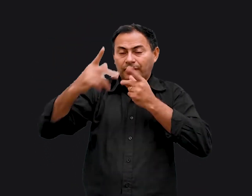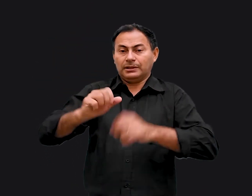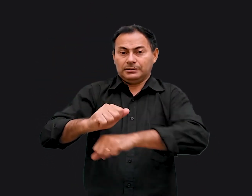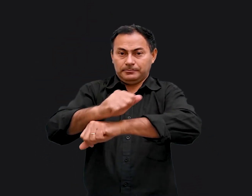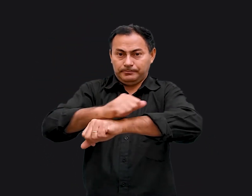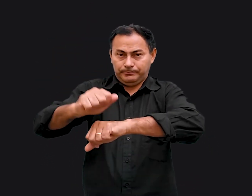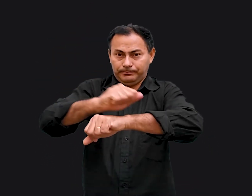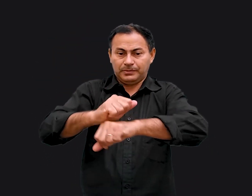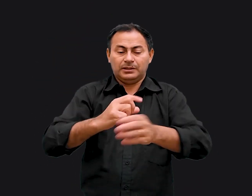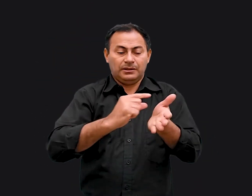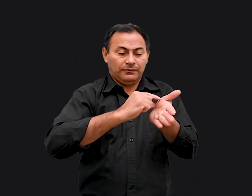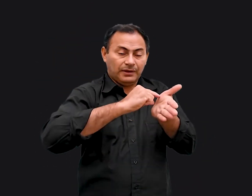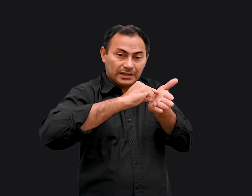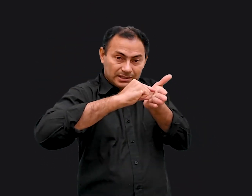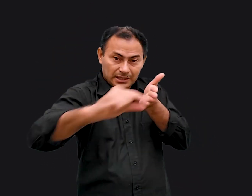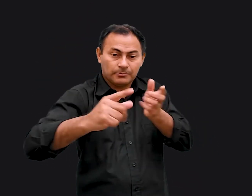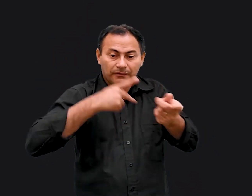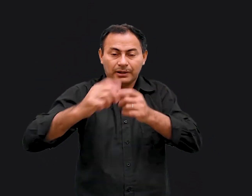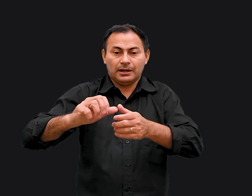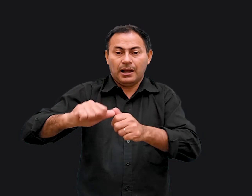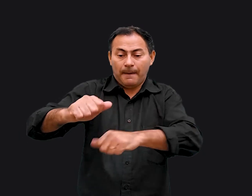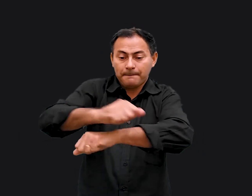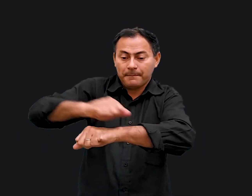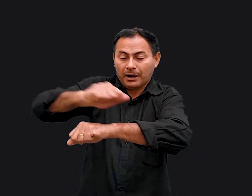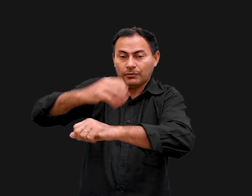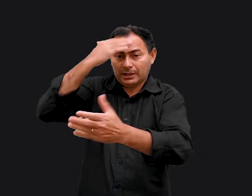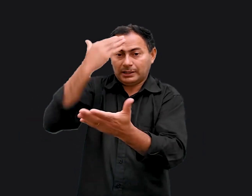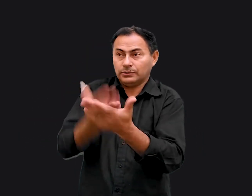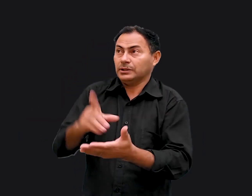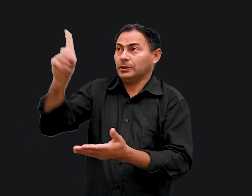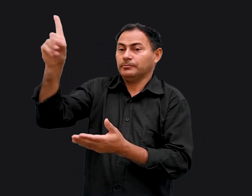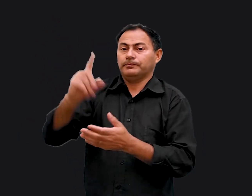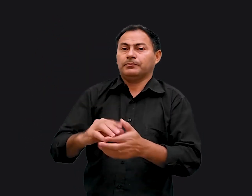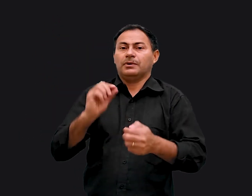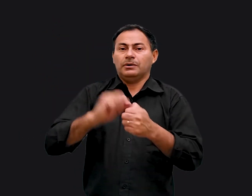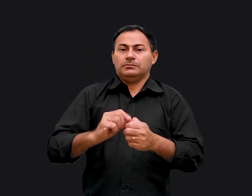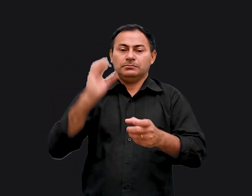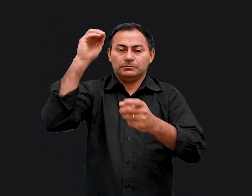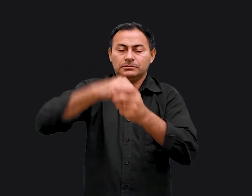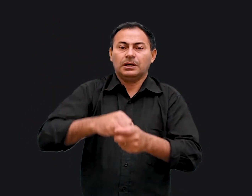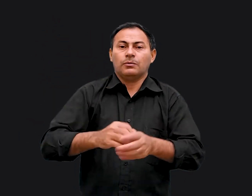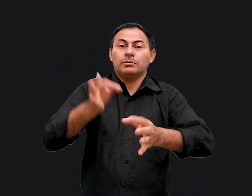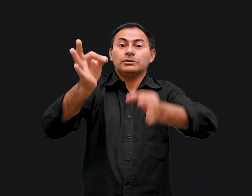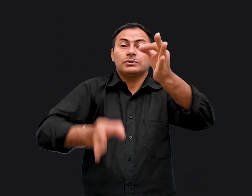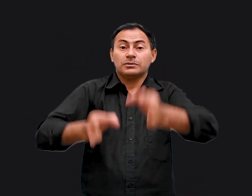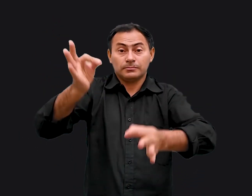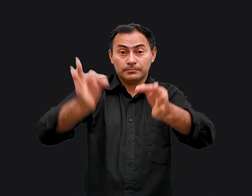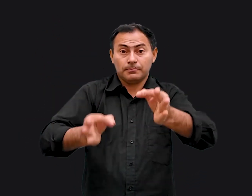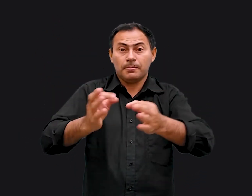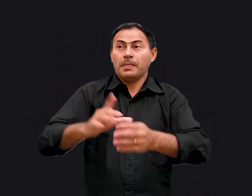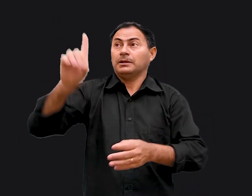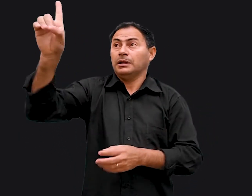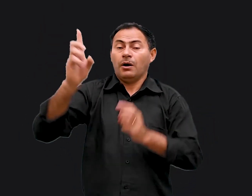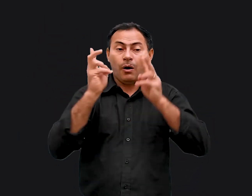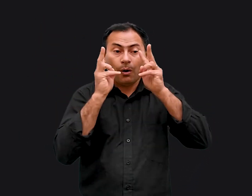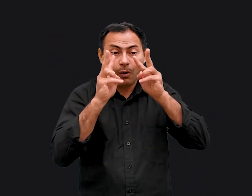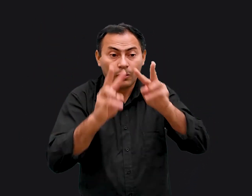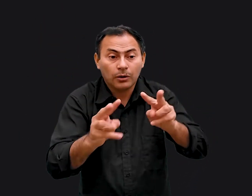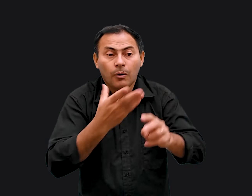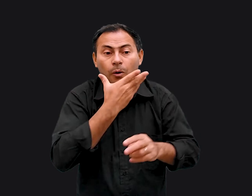Abraão. Esse versículo diz que Abraão acreditou em Deus e isso lhe foi imputado como justiça. Deus olhou para aquele